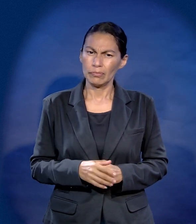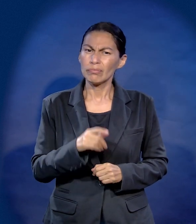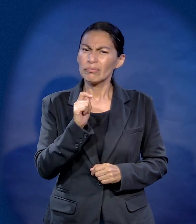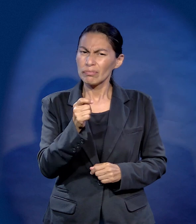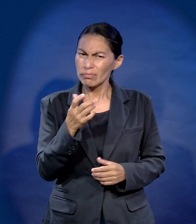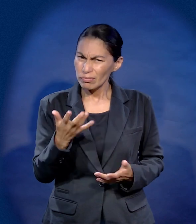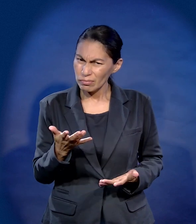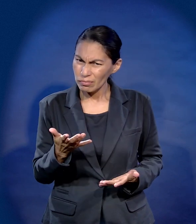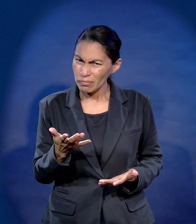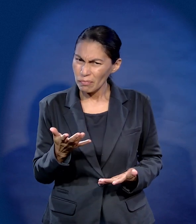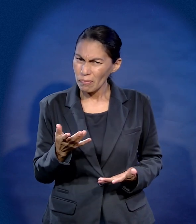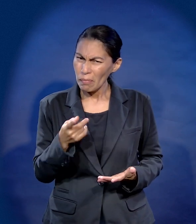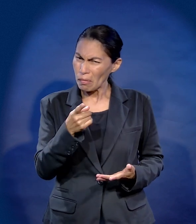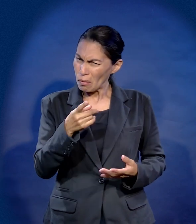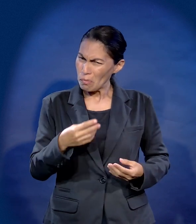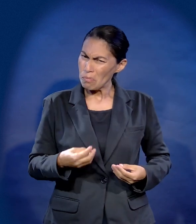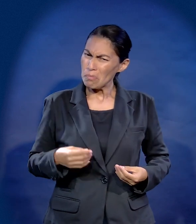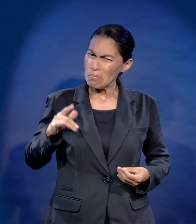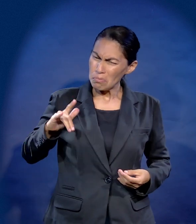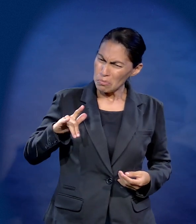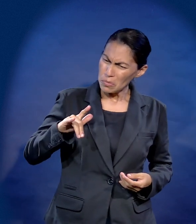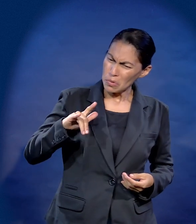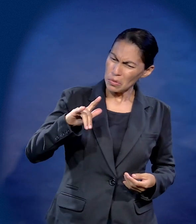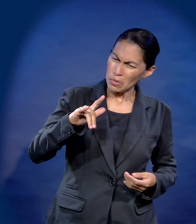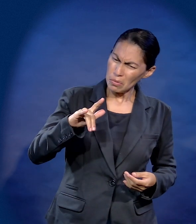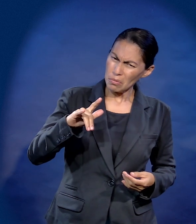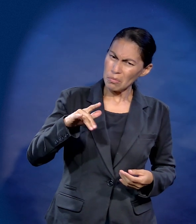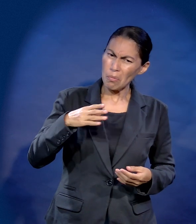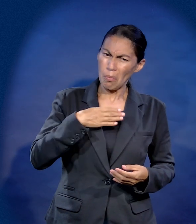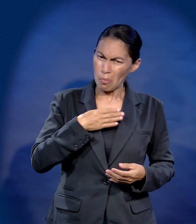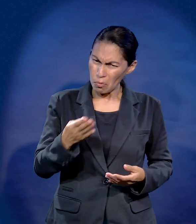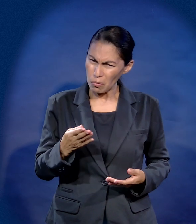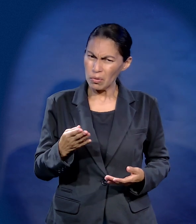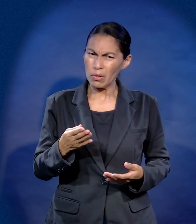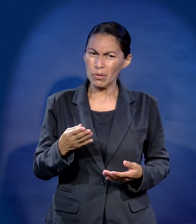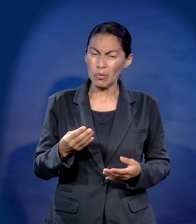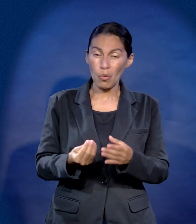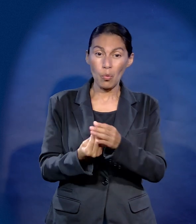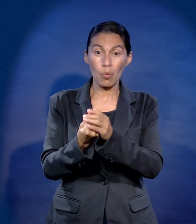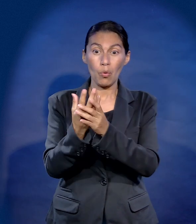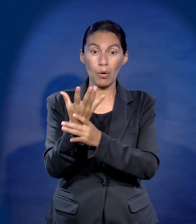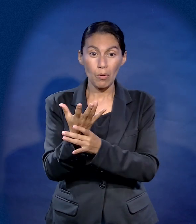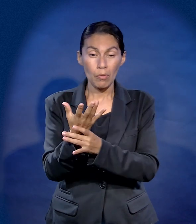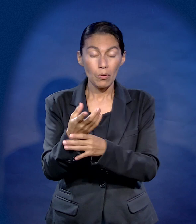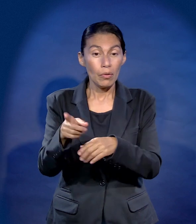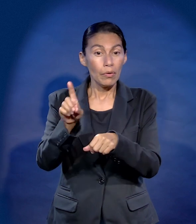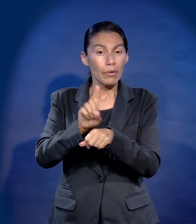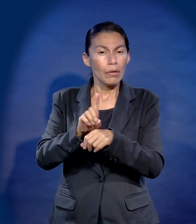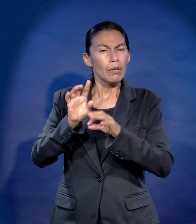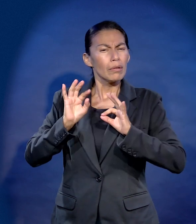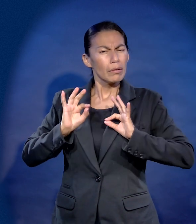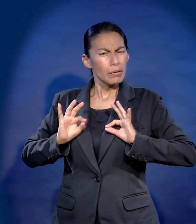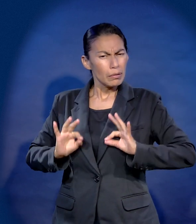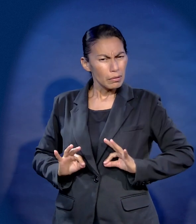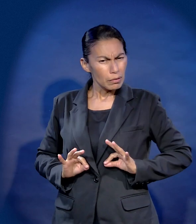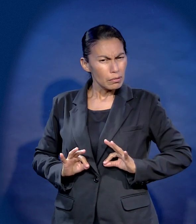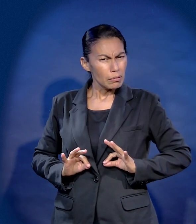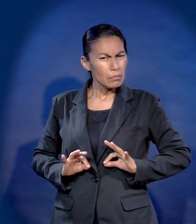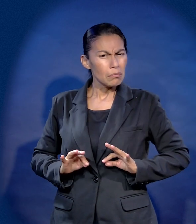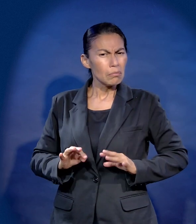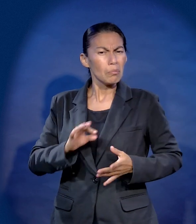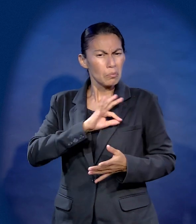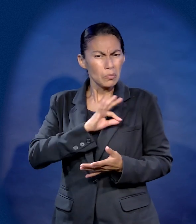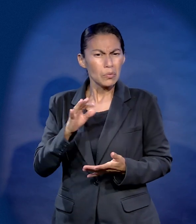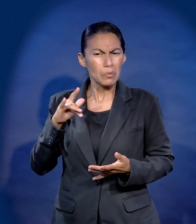La pregunta era, ¿cómo es que un vuelo tan tranquilo, tan moderno, terminó así, de repente, en un día